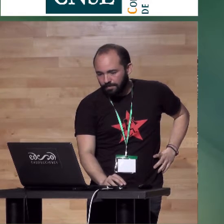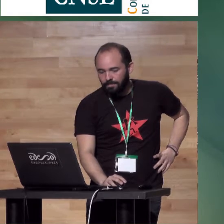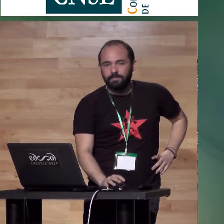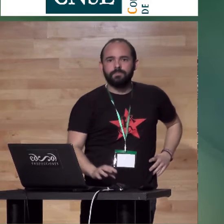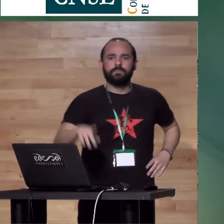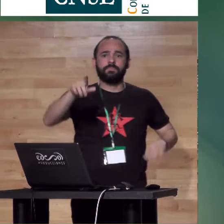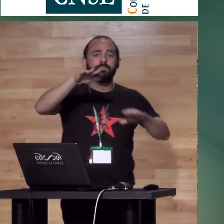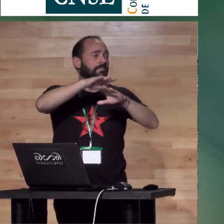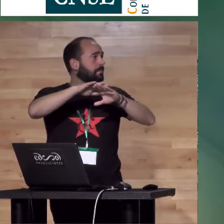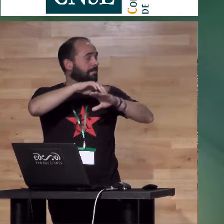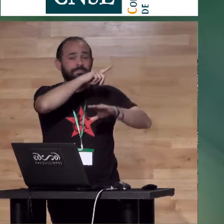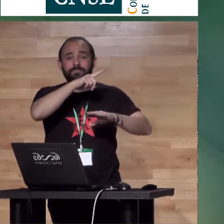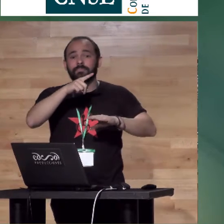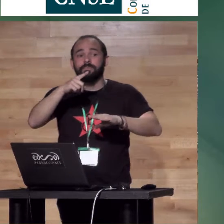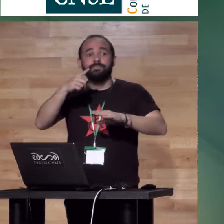Vale.